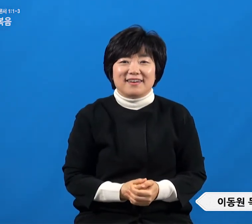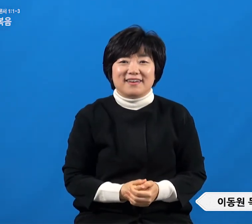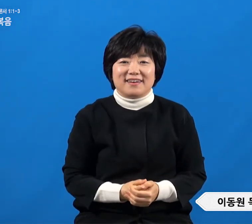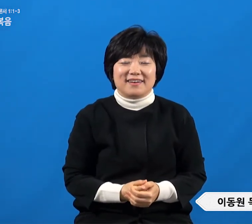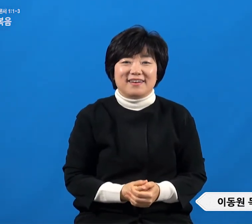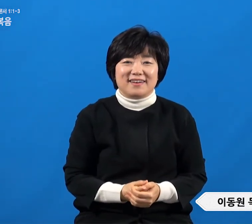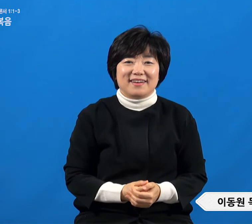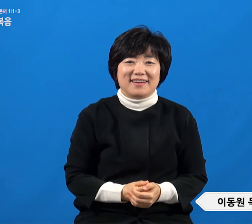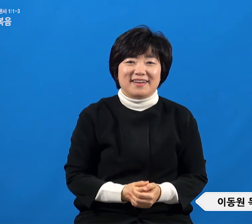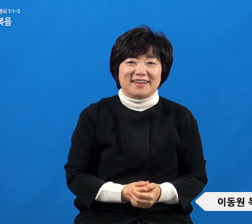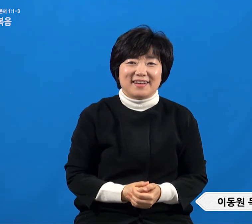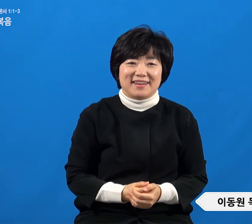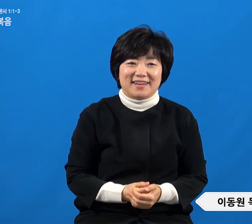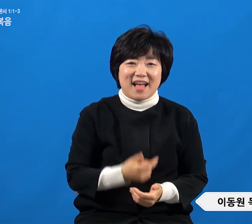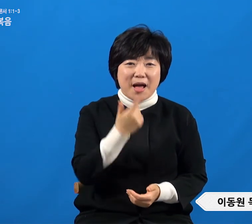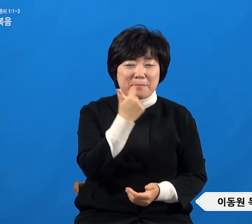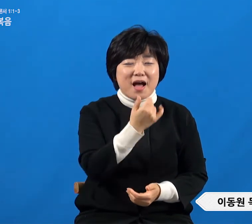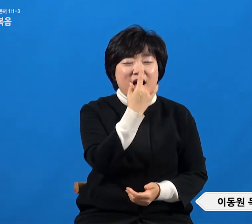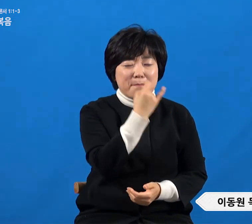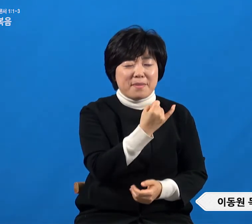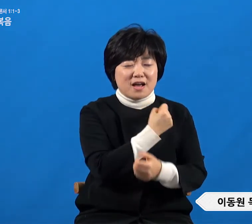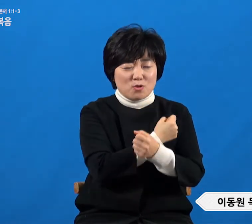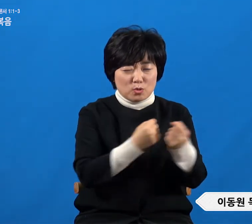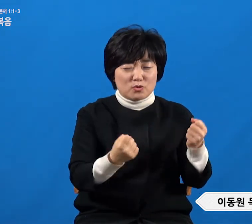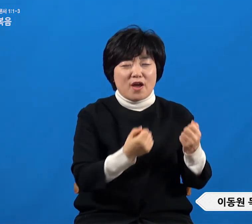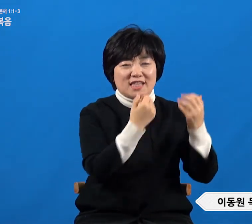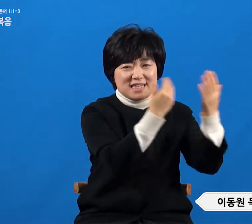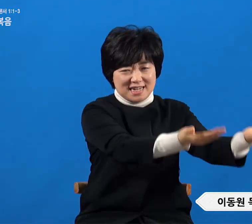그렇지. 더 크게 한번 시작.